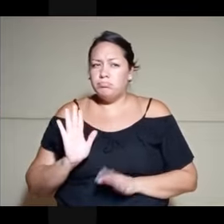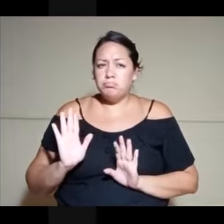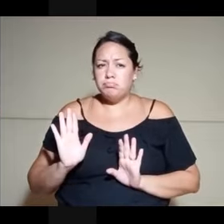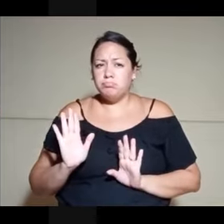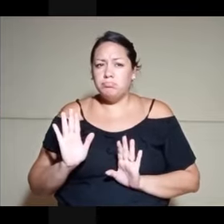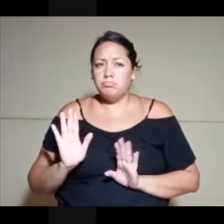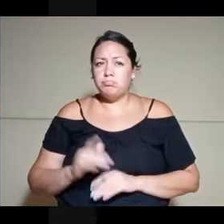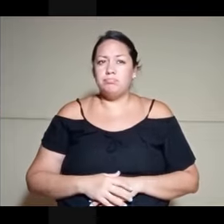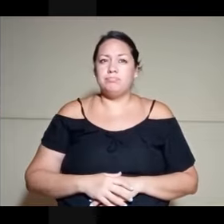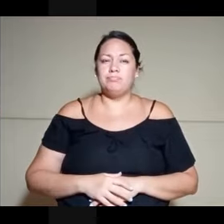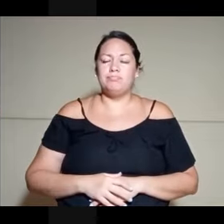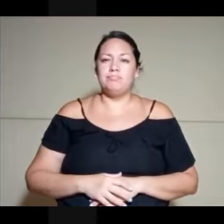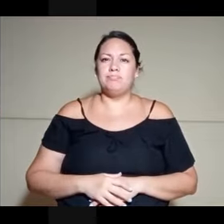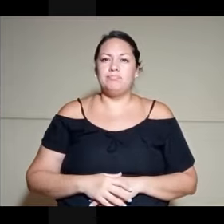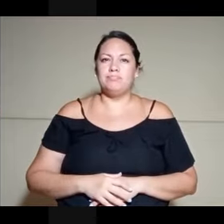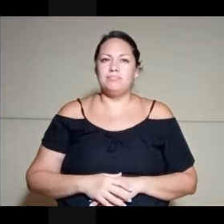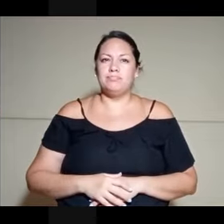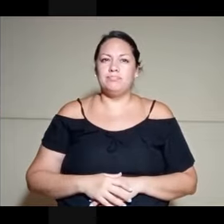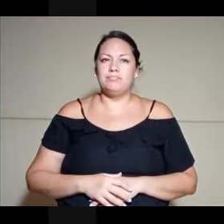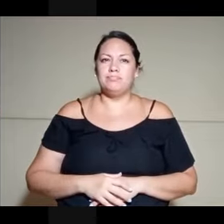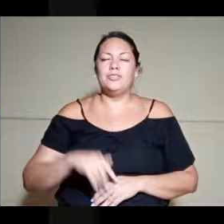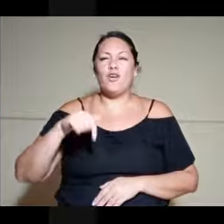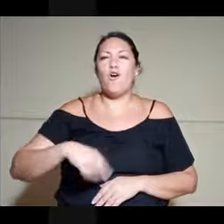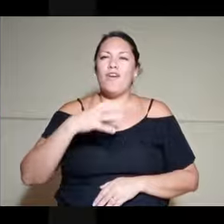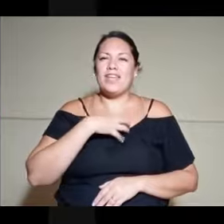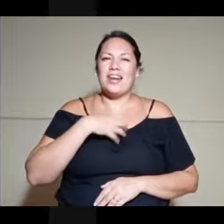No sé si tienen alguna duda.